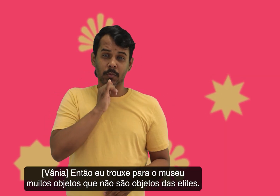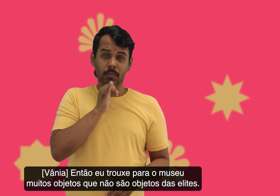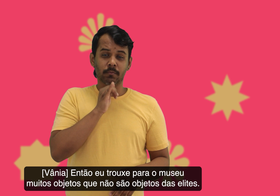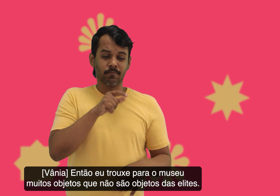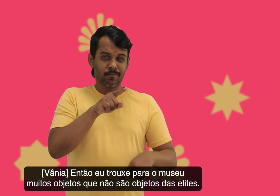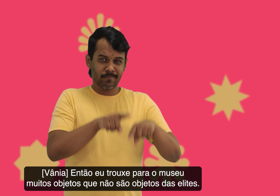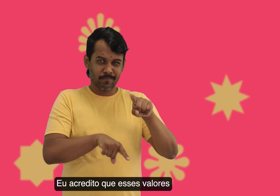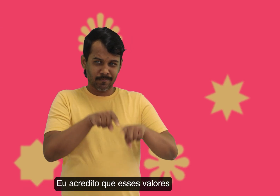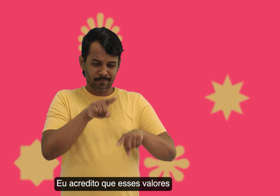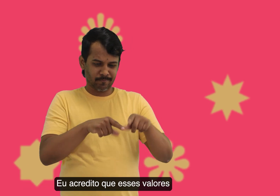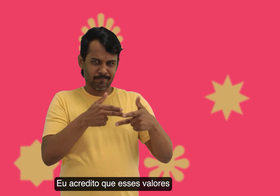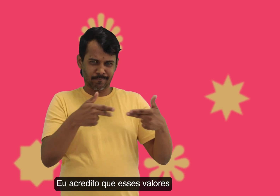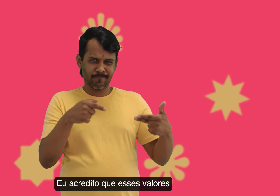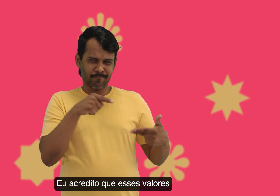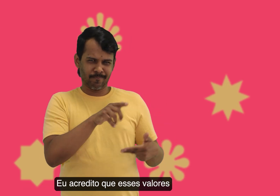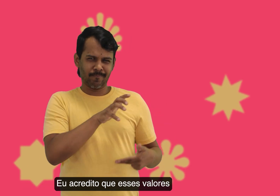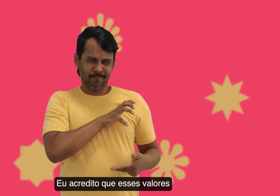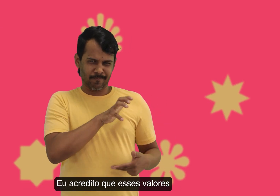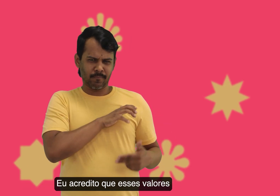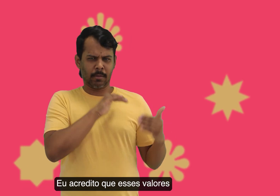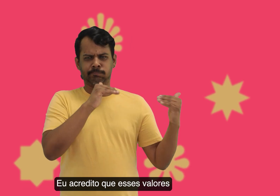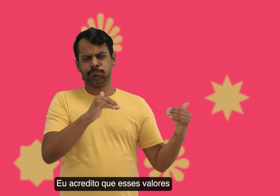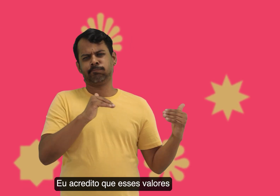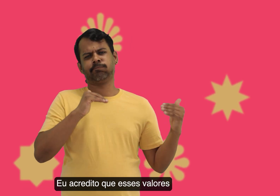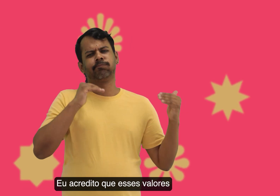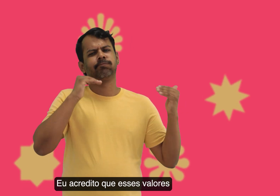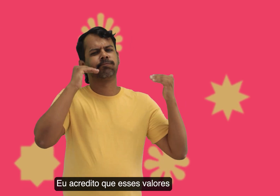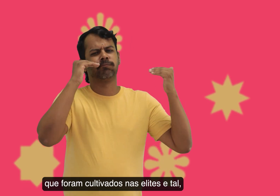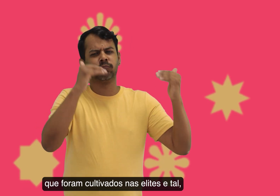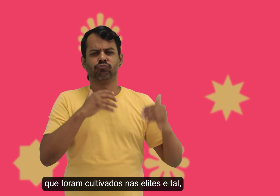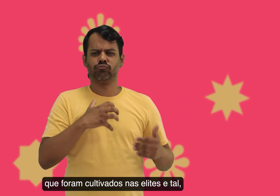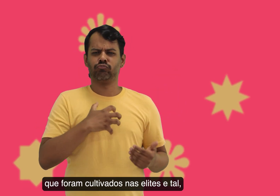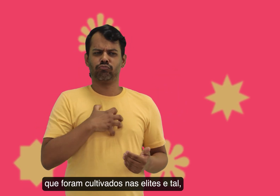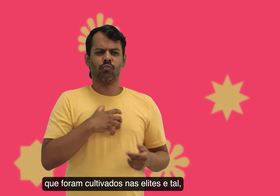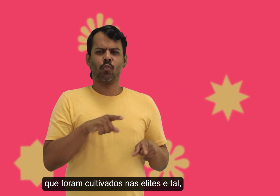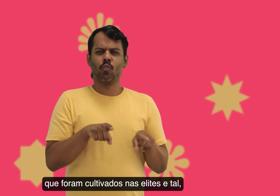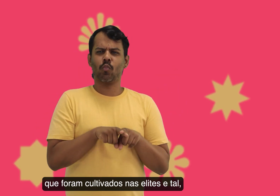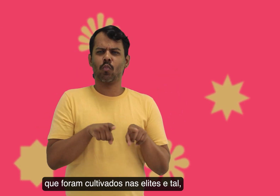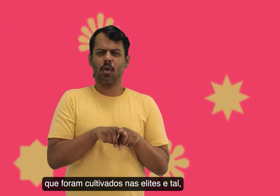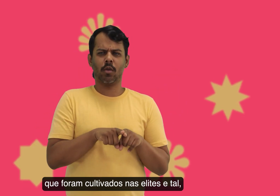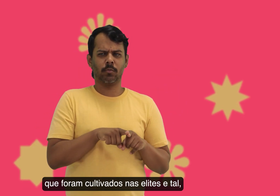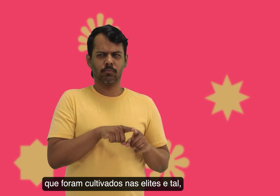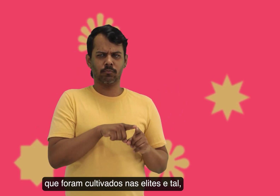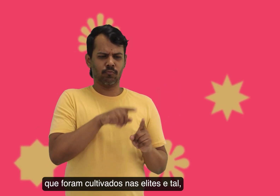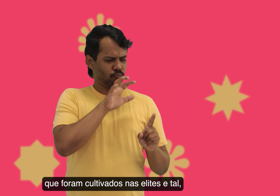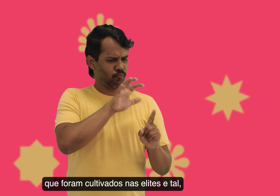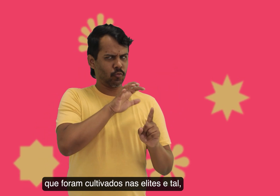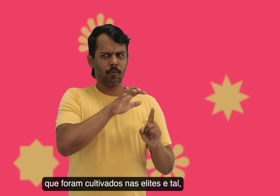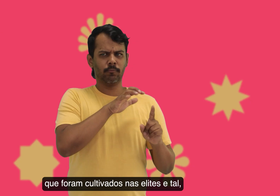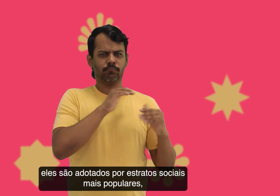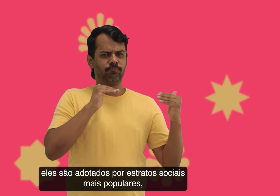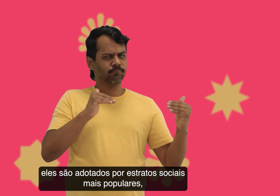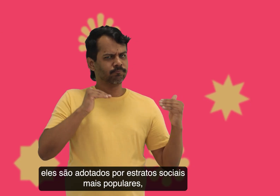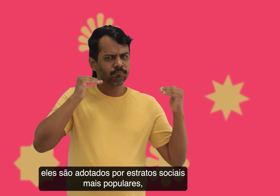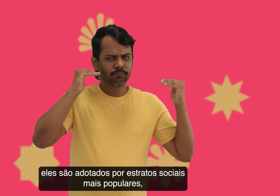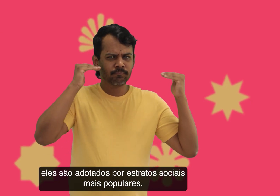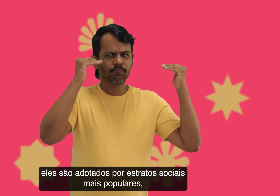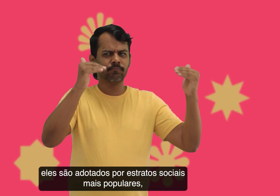das elites. Eu acredito que esses valores que foram cultivados nas elites e tal, eles são